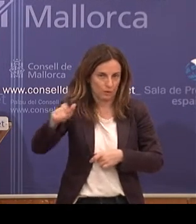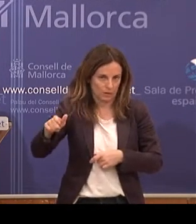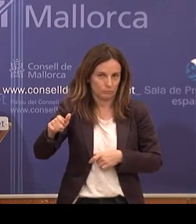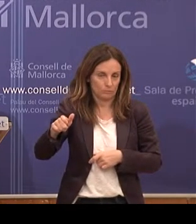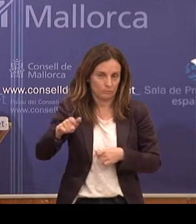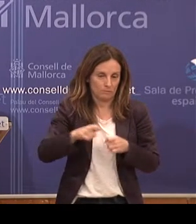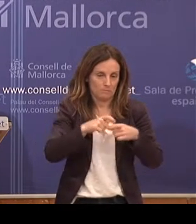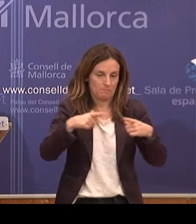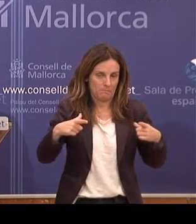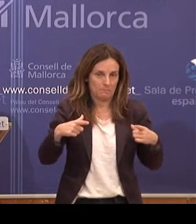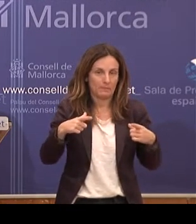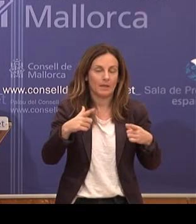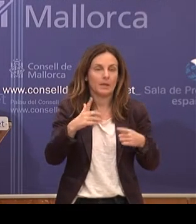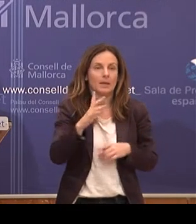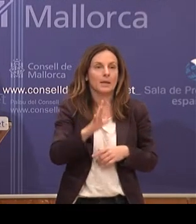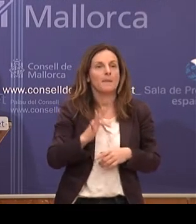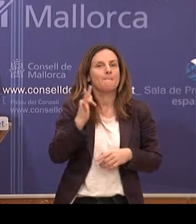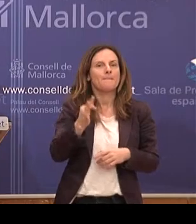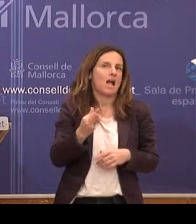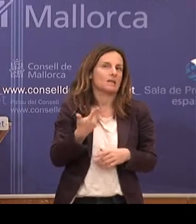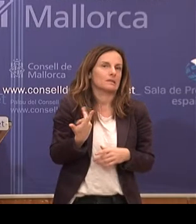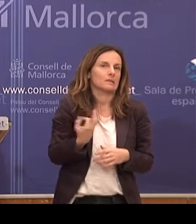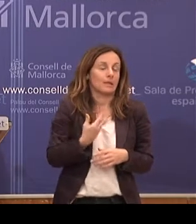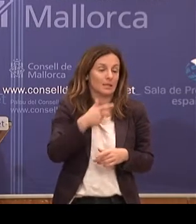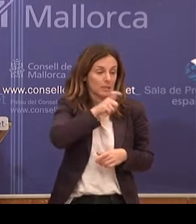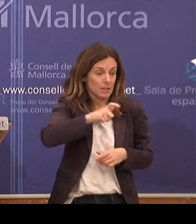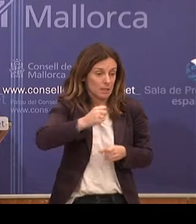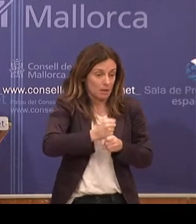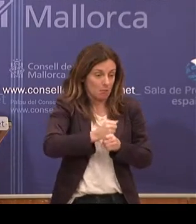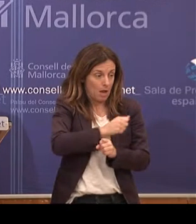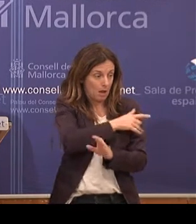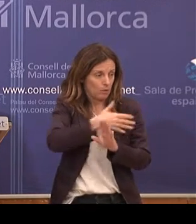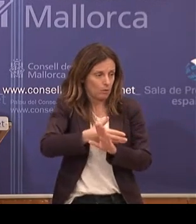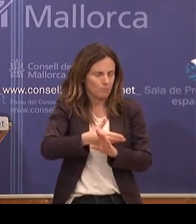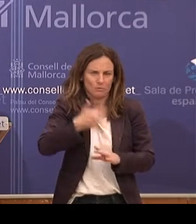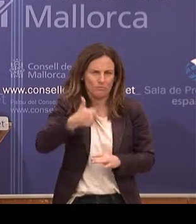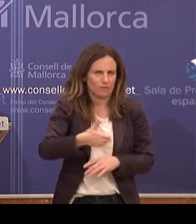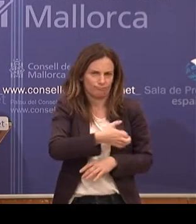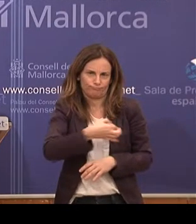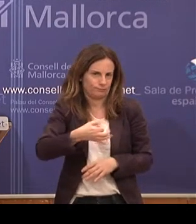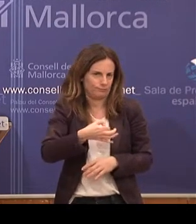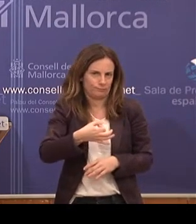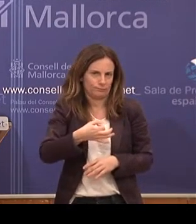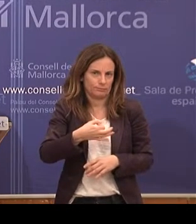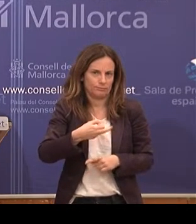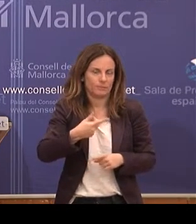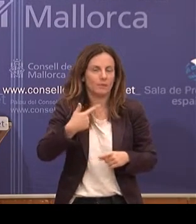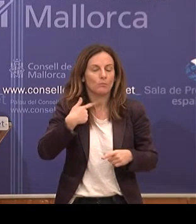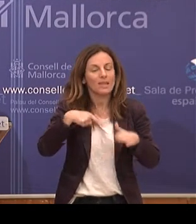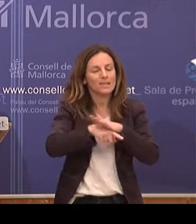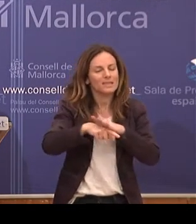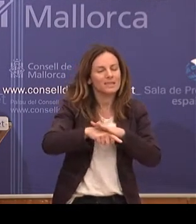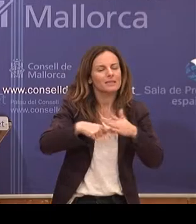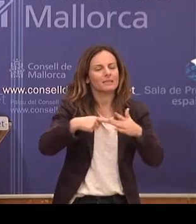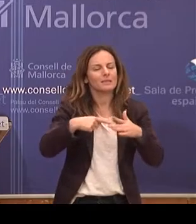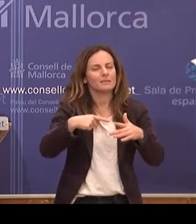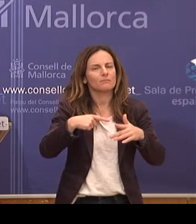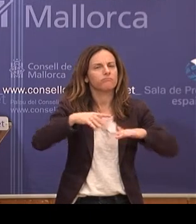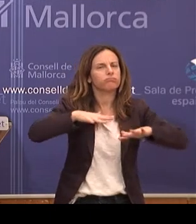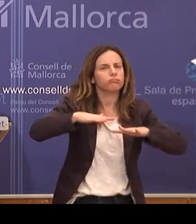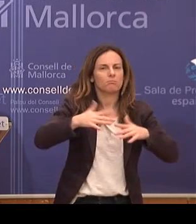com ja us podeu imaginar, això és sobretot feina jurídica. És a fa falta reforçar el